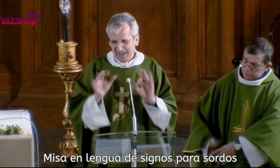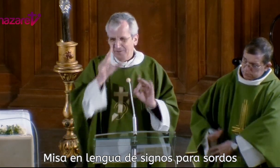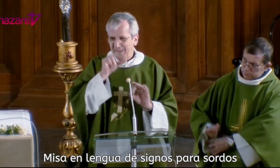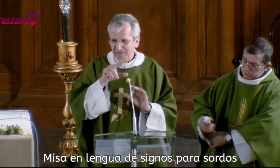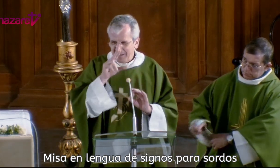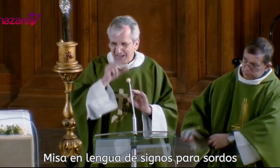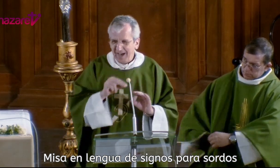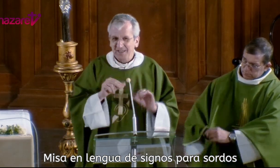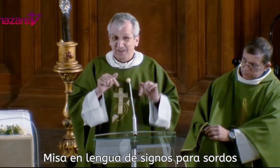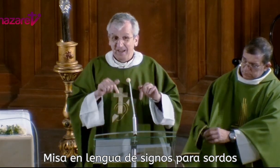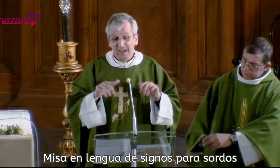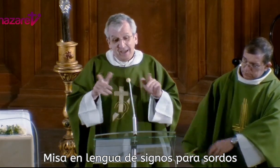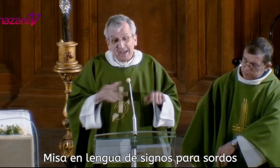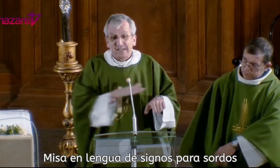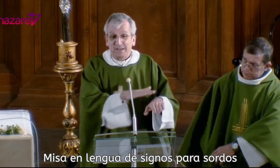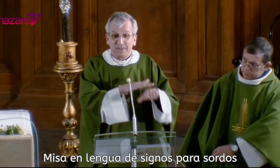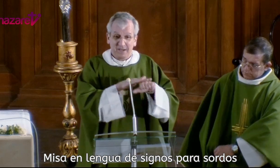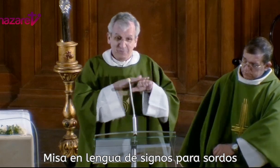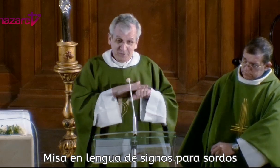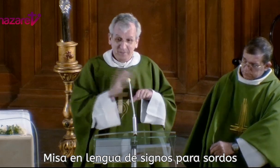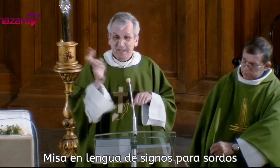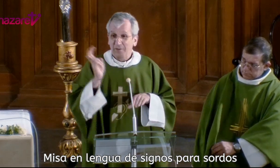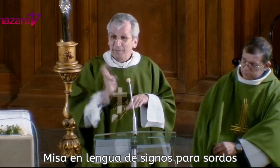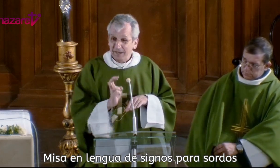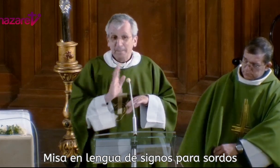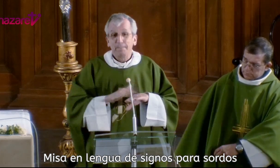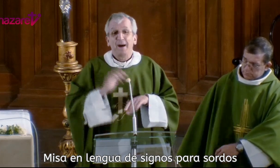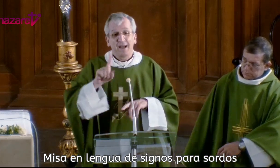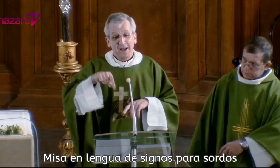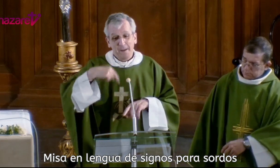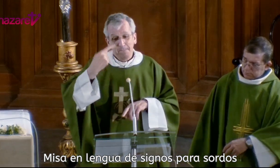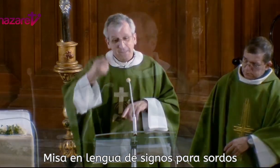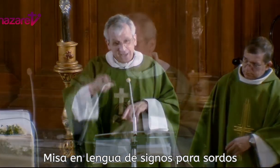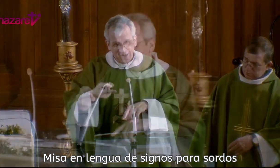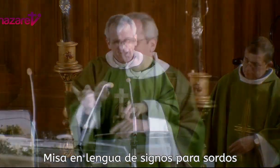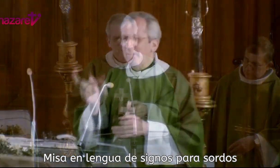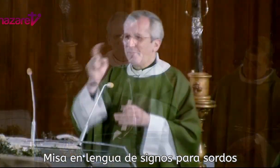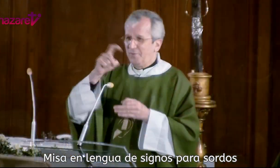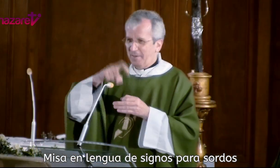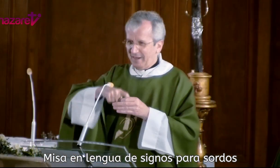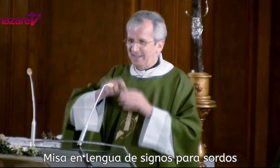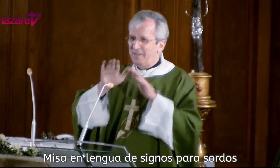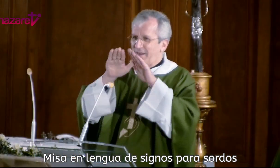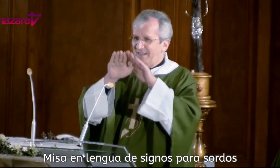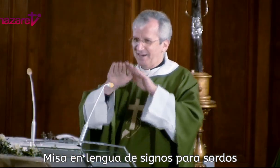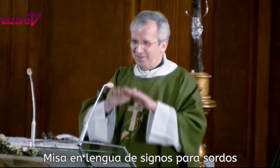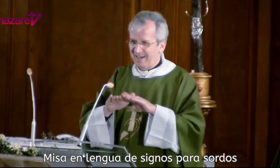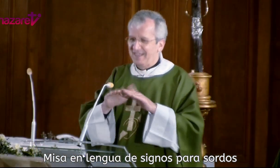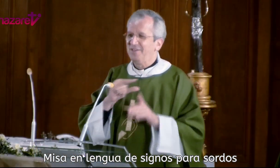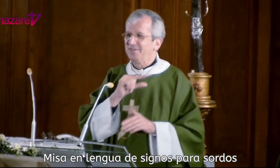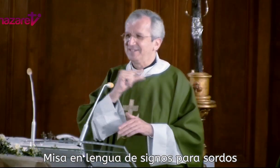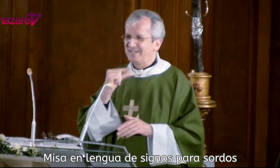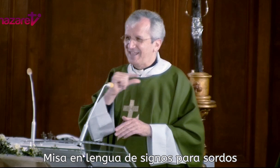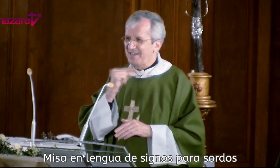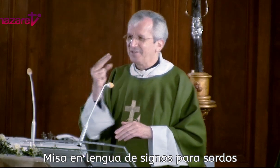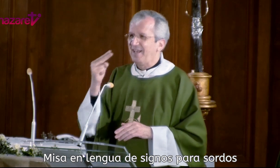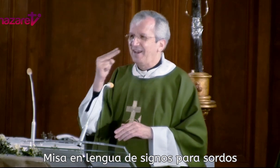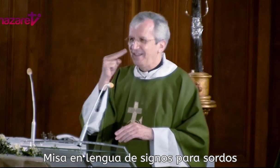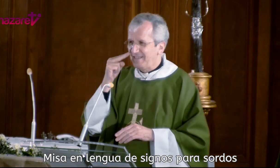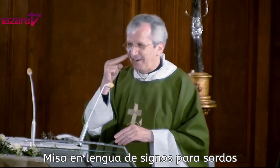la Navidad, tal. Esta vez le hemos invitado a venir para mañana poder participar de la ordenación sacerdotal de